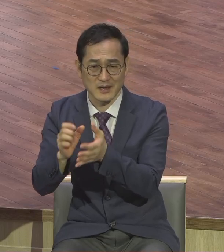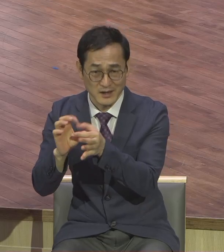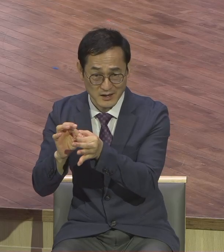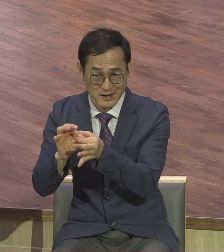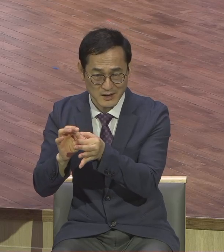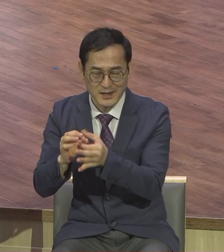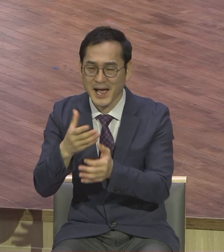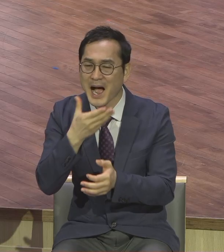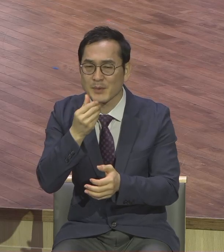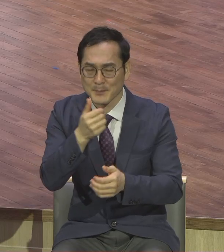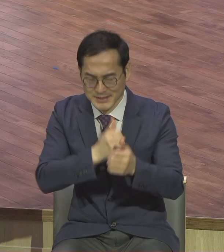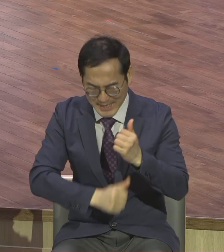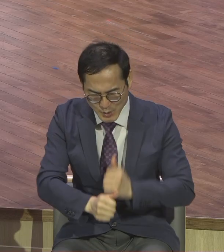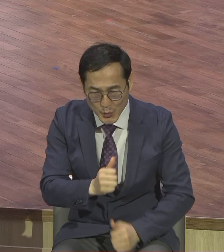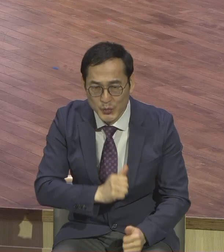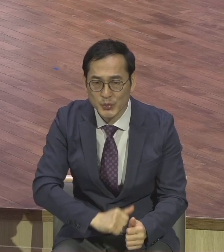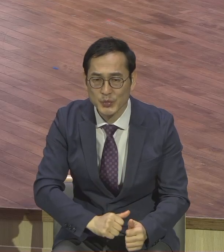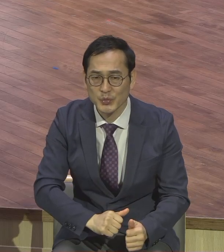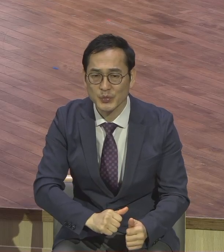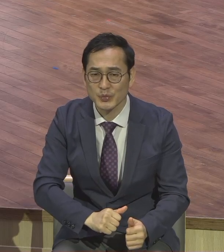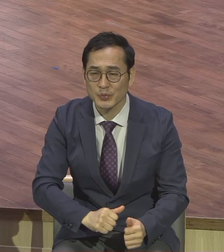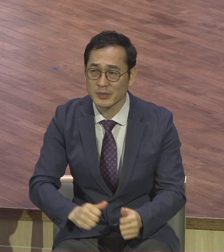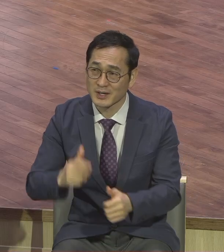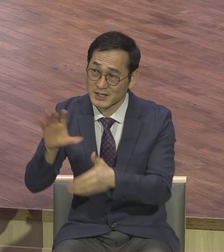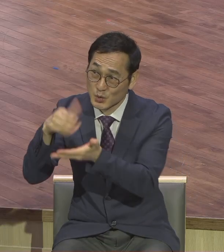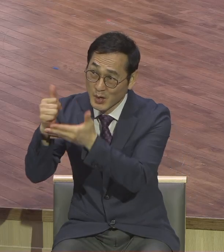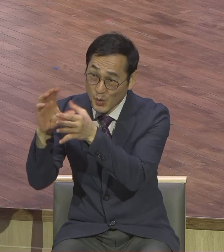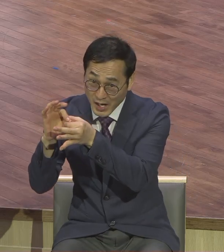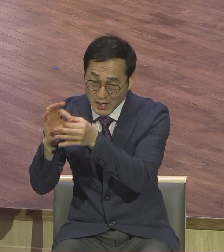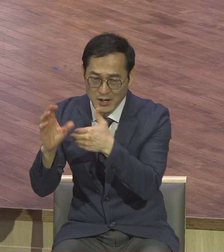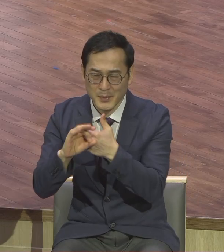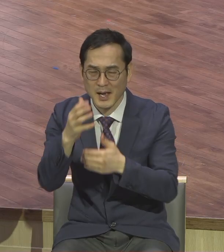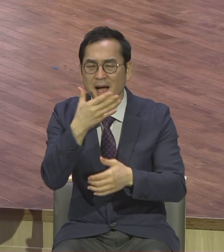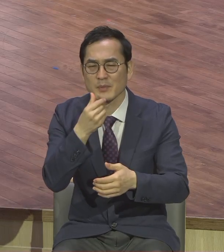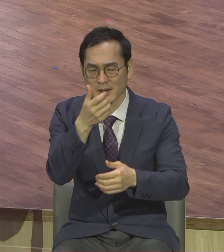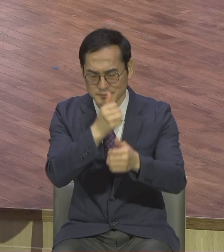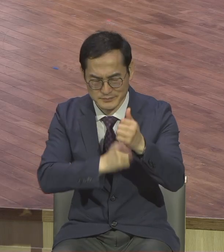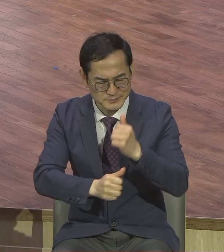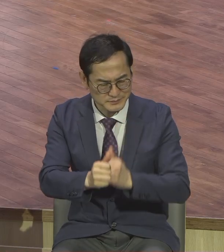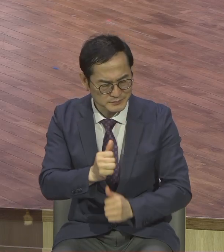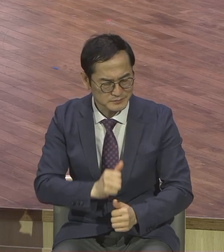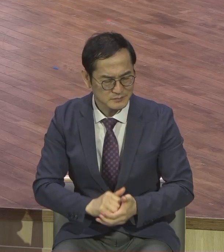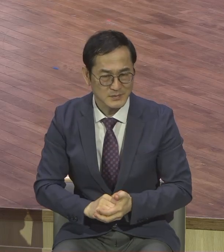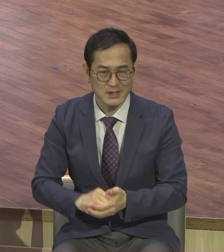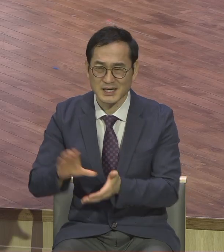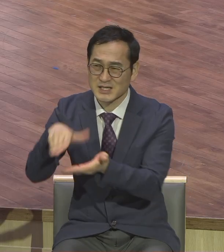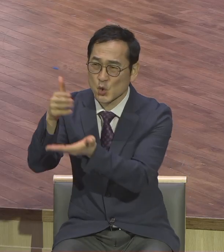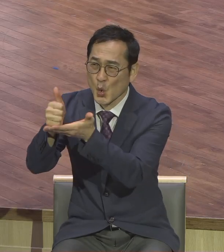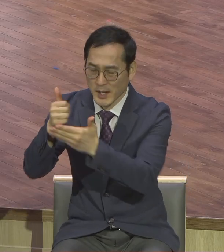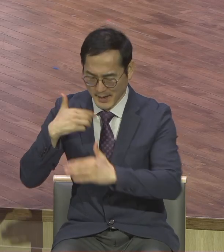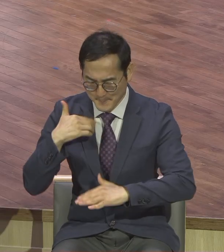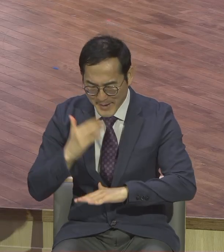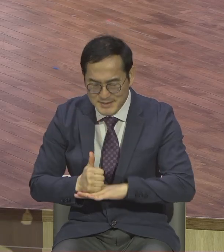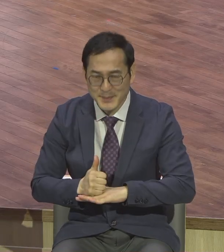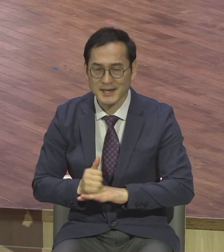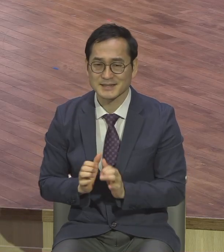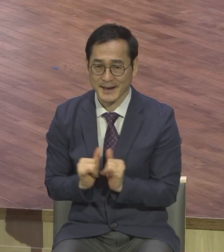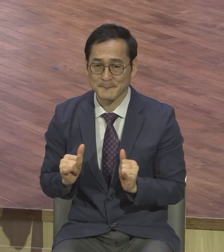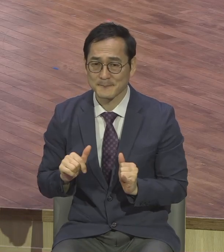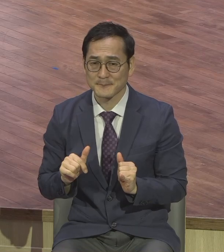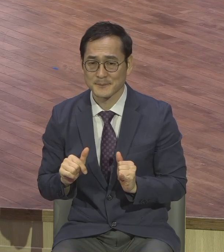약속대로 유업을 이을 자니라. 자, 우리가 그리스도의 것이고 영적